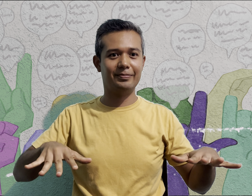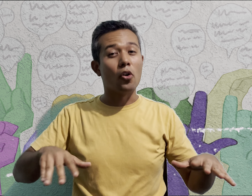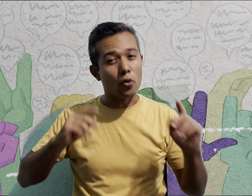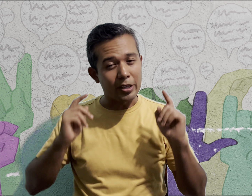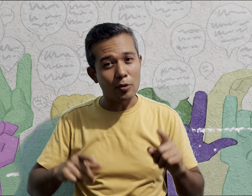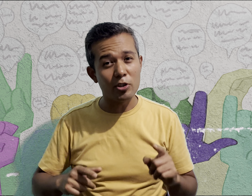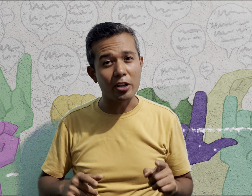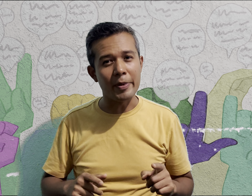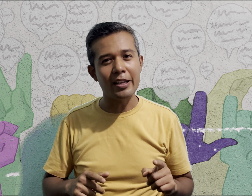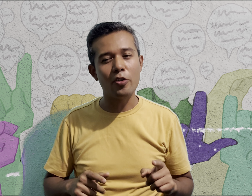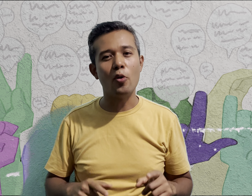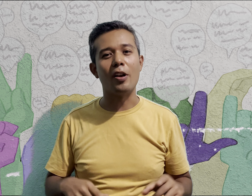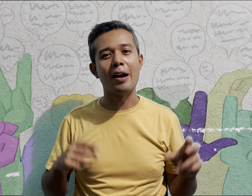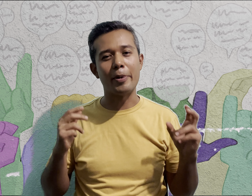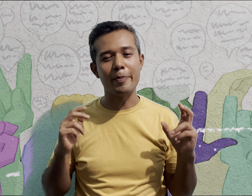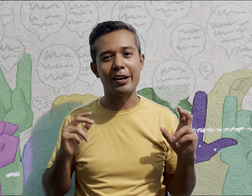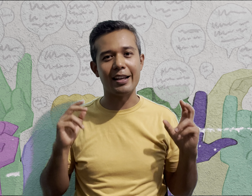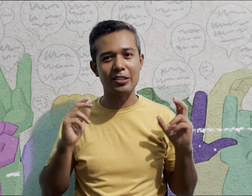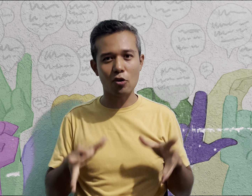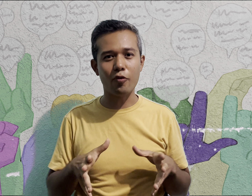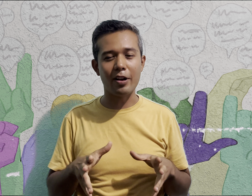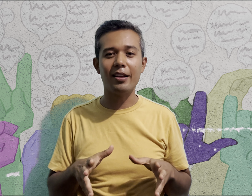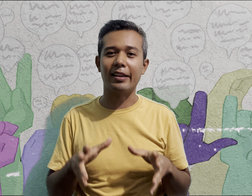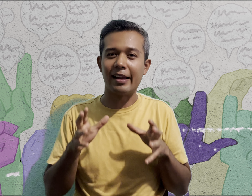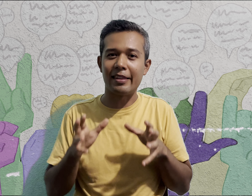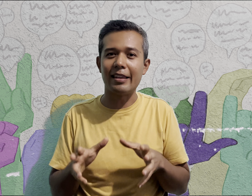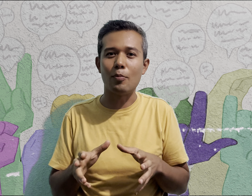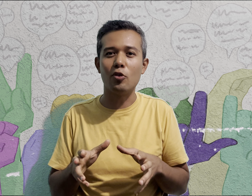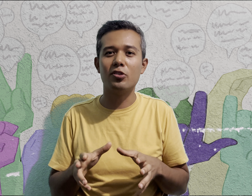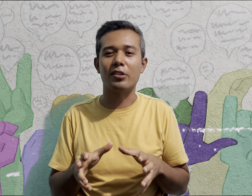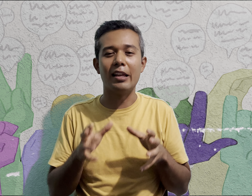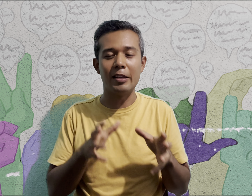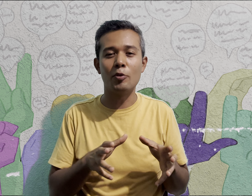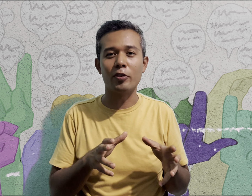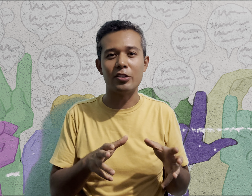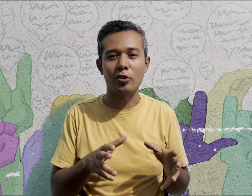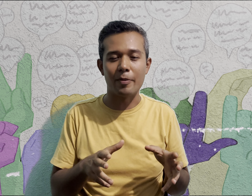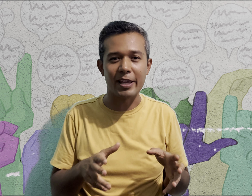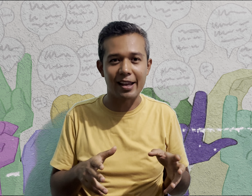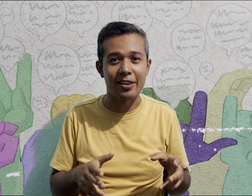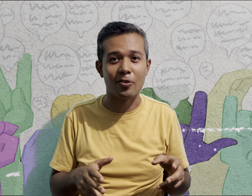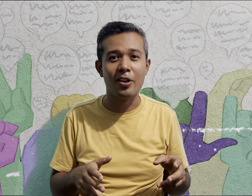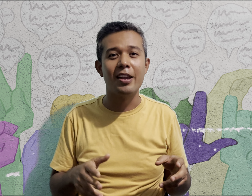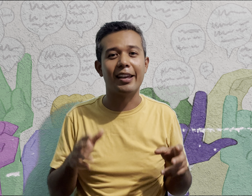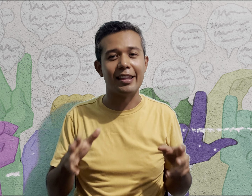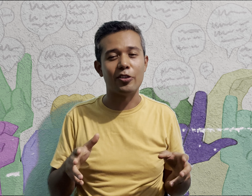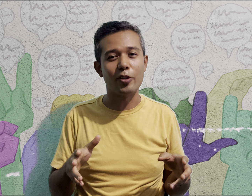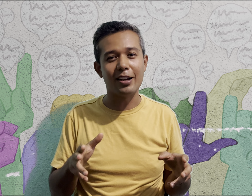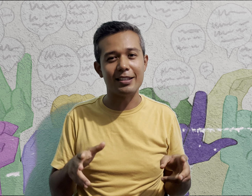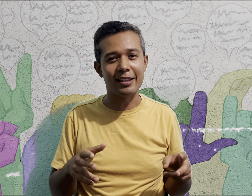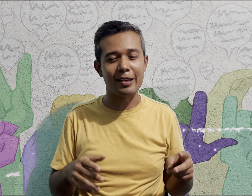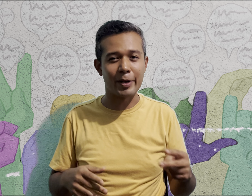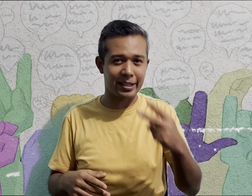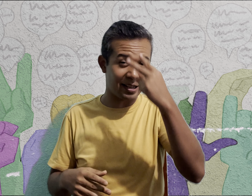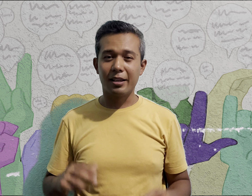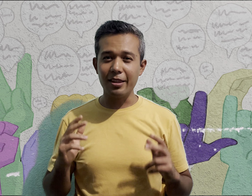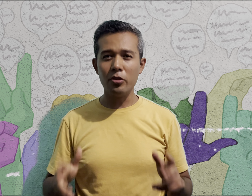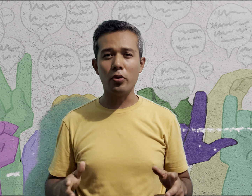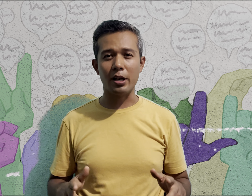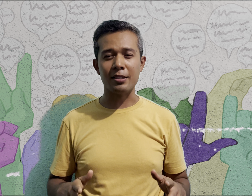Con eso hemos terminado la primera estrofa que cantamos del himno nacional mexicano, quedando de la siguiente manera. Quedando de la